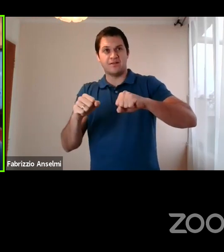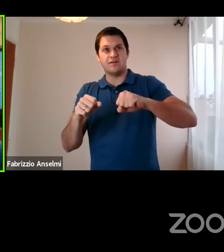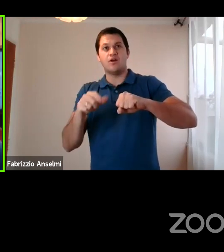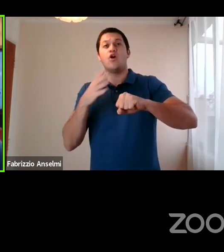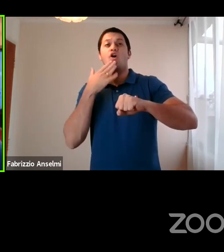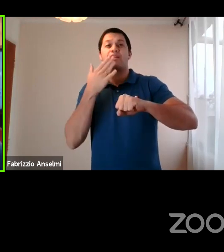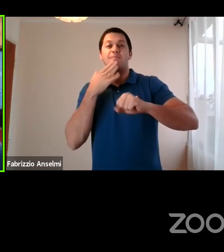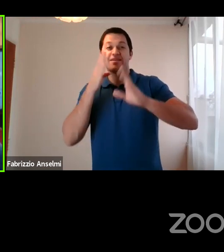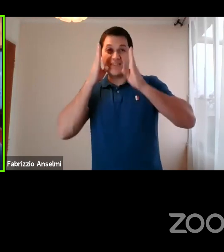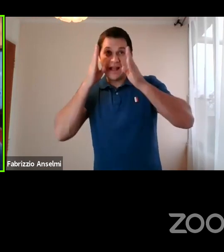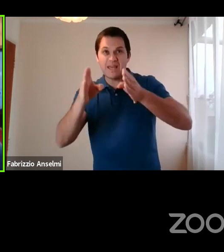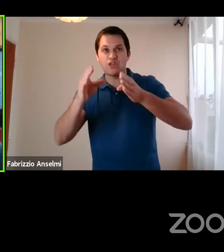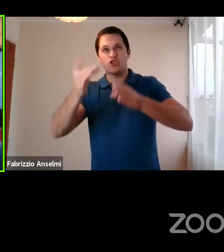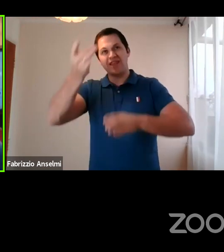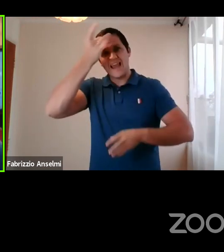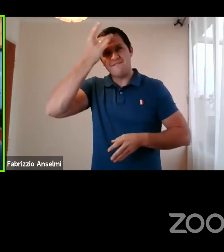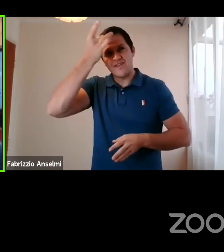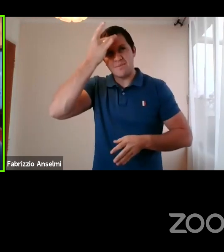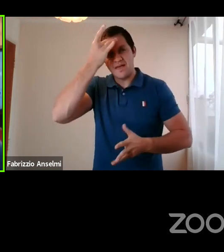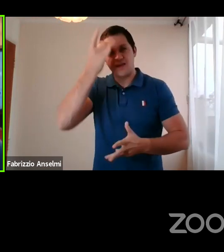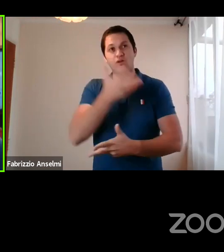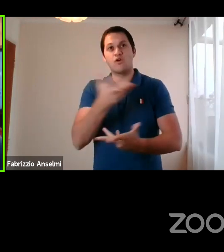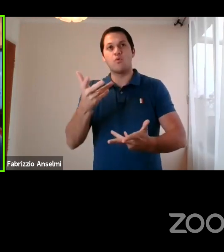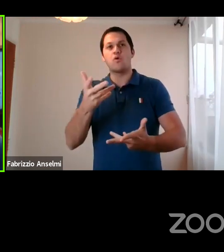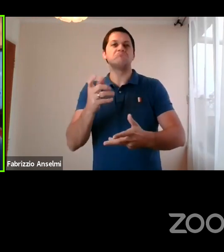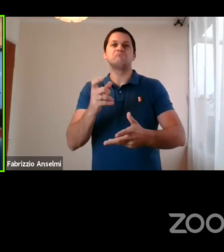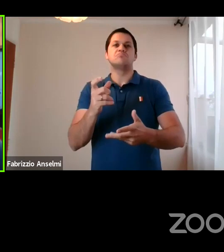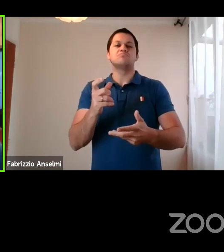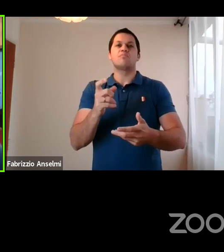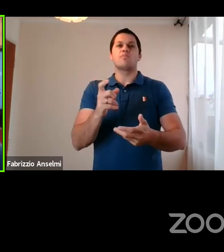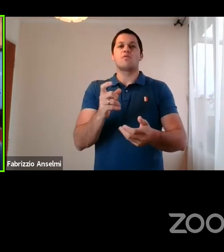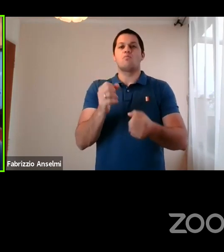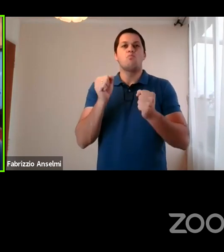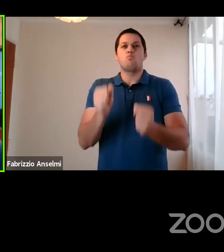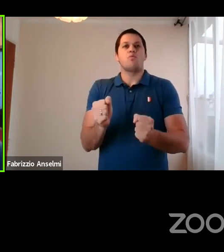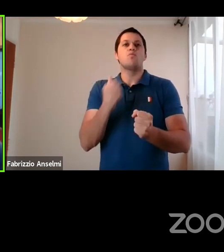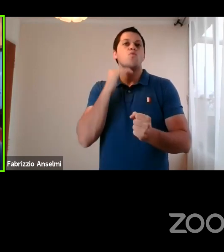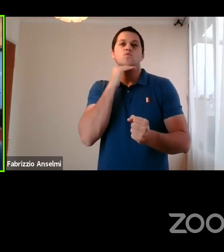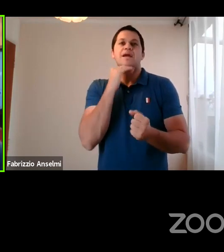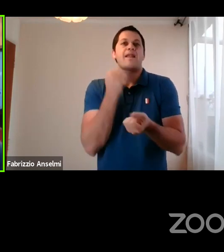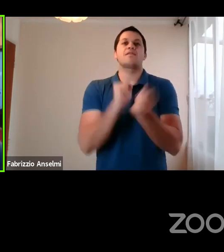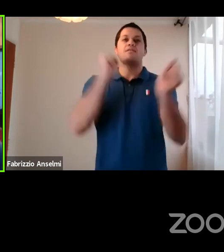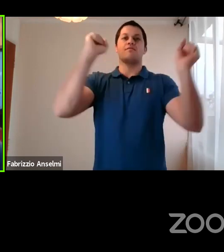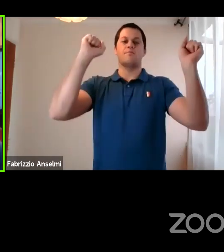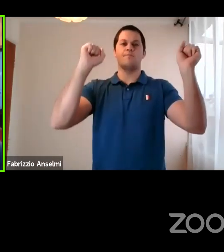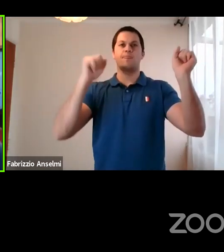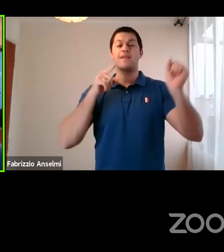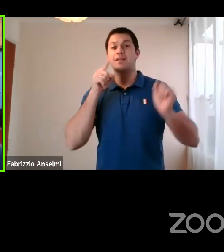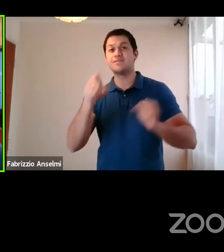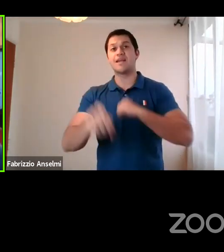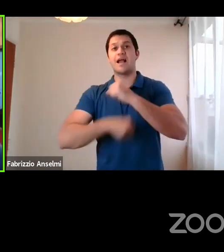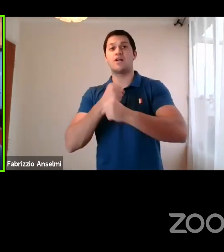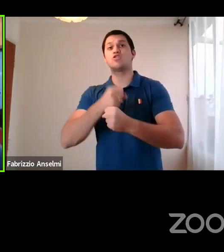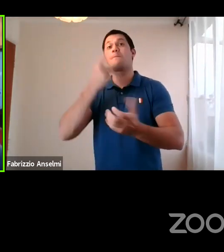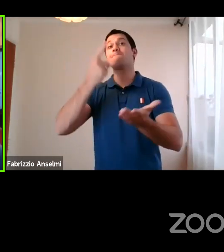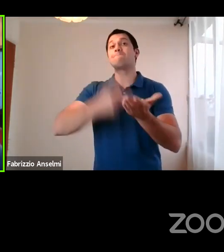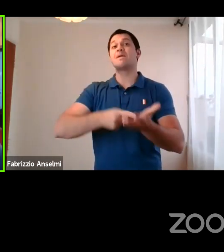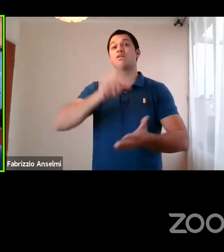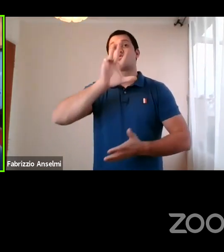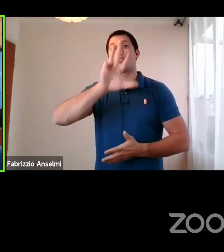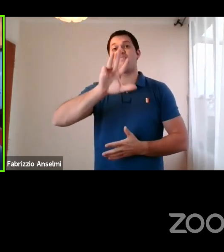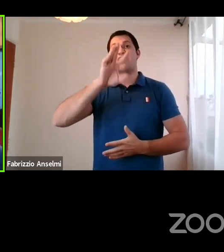Tratamiento de las Enfermedades por el Método Lind. Este señor Georgi, en 1847, inventó